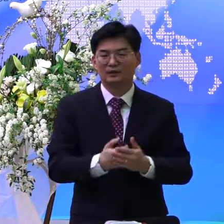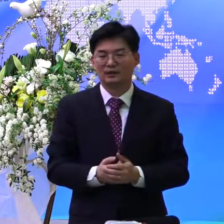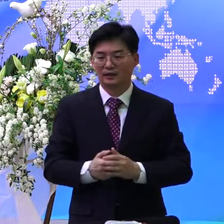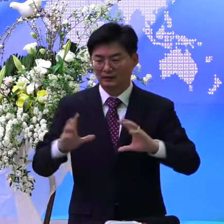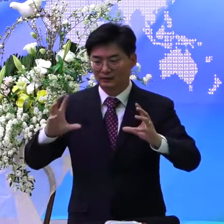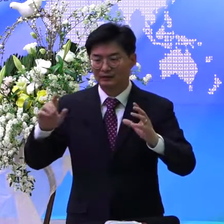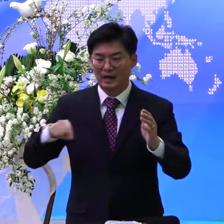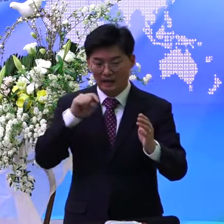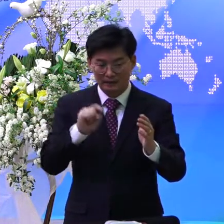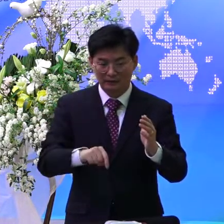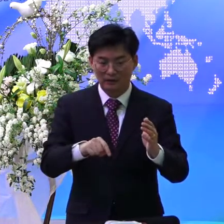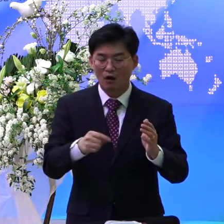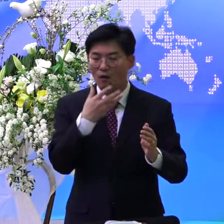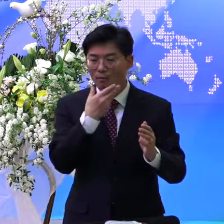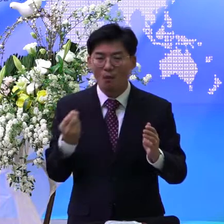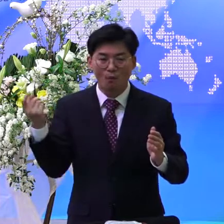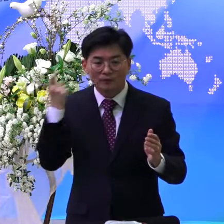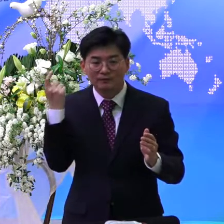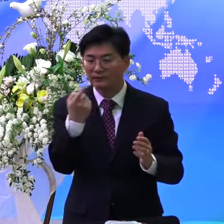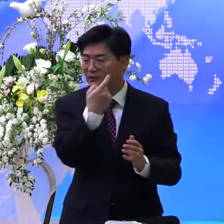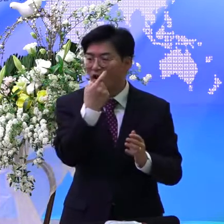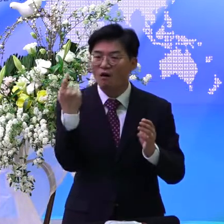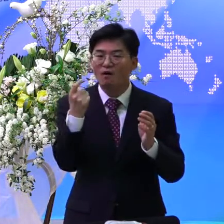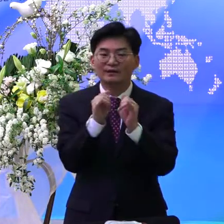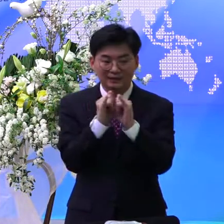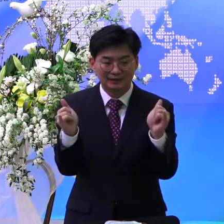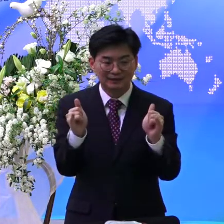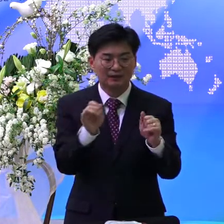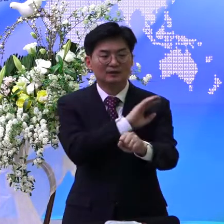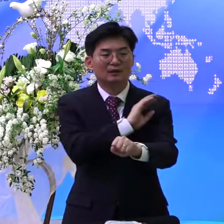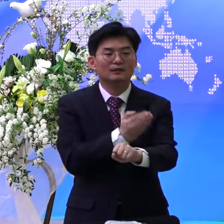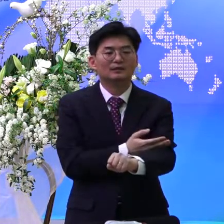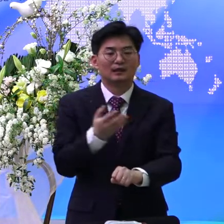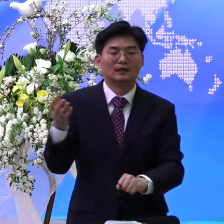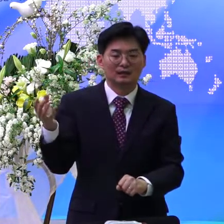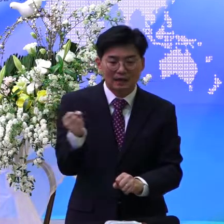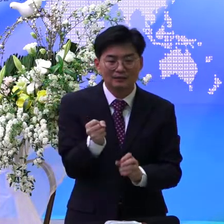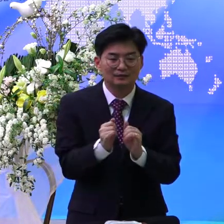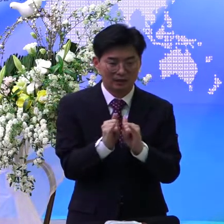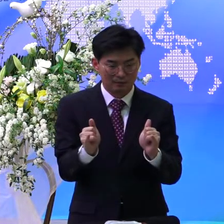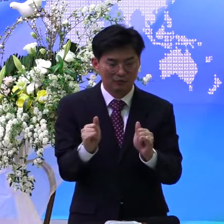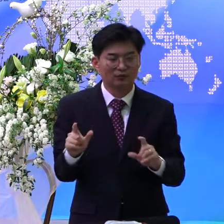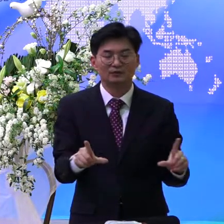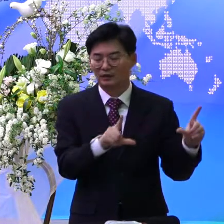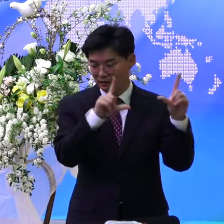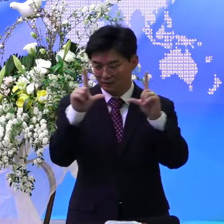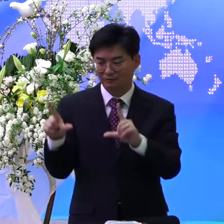복음의 증인으로 권능의 삶을 살게 하십니다.